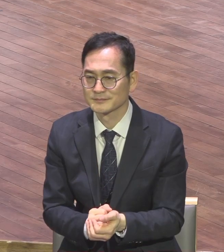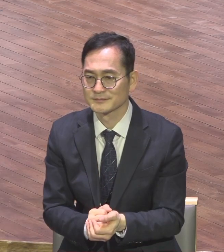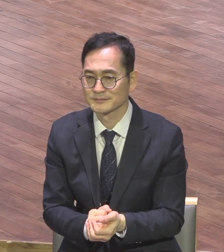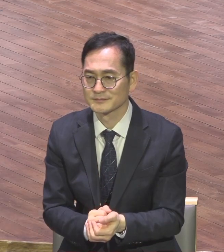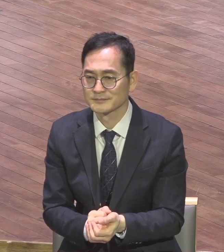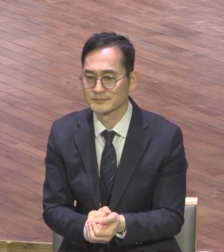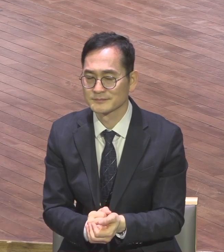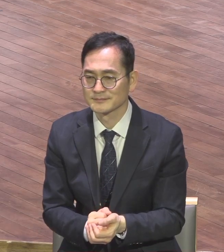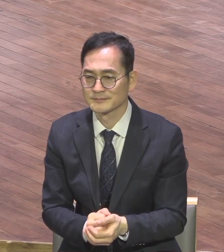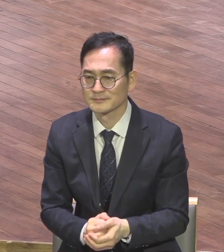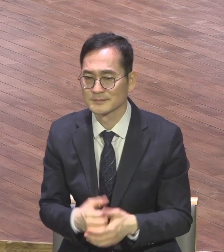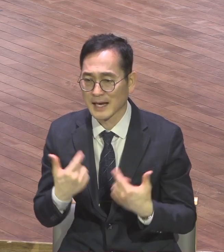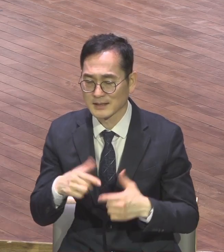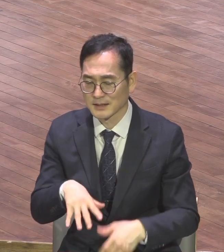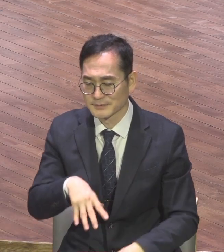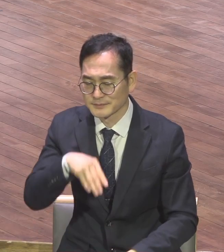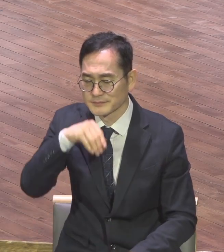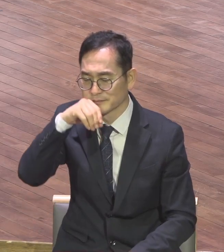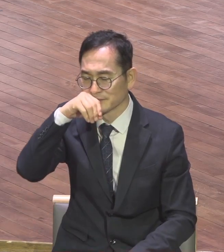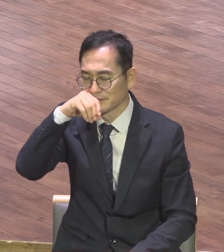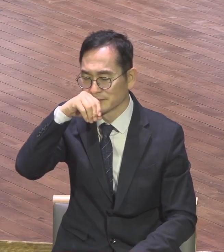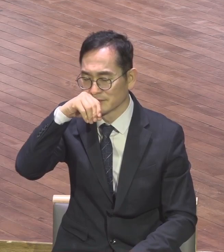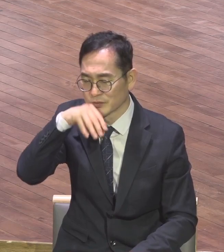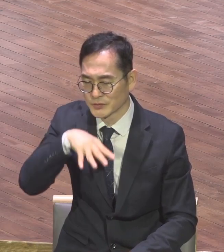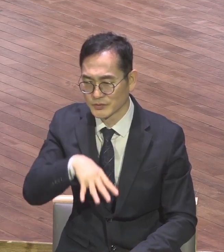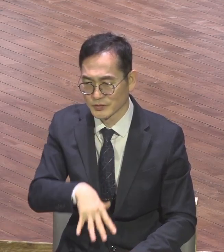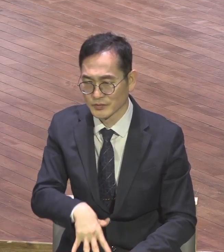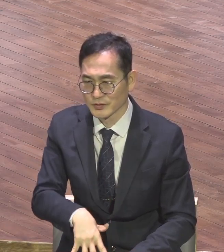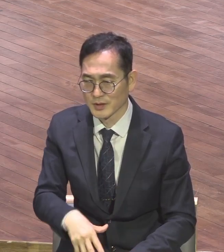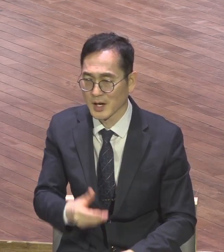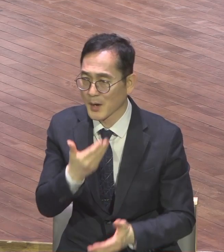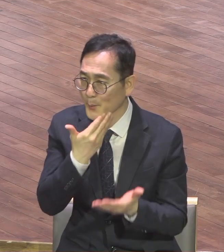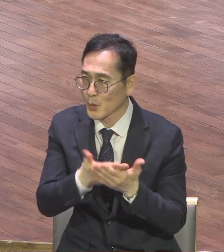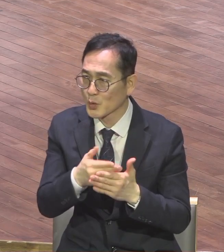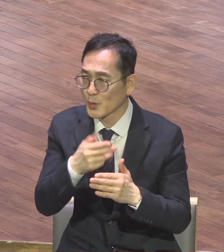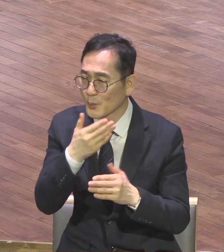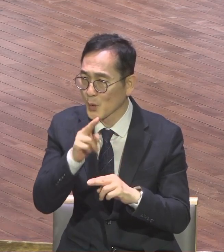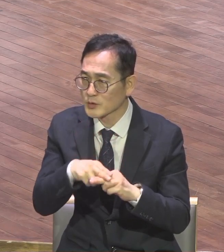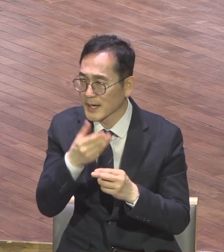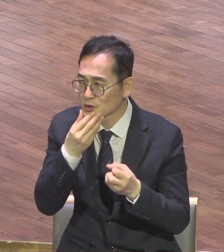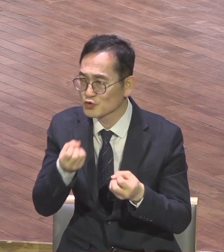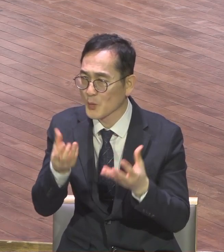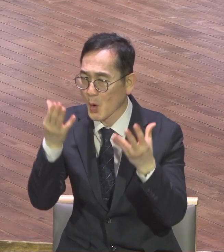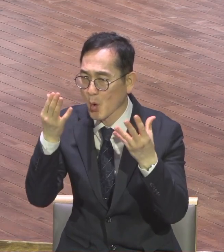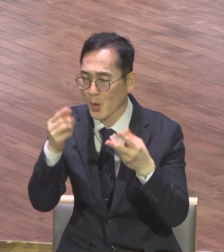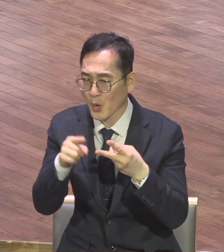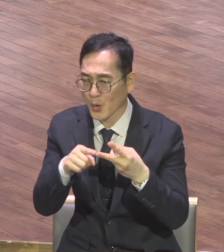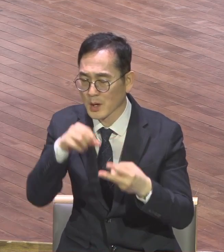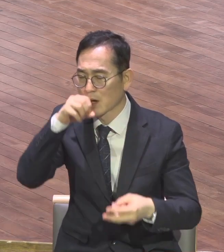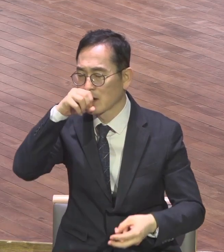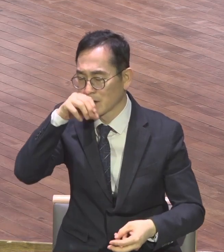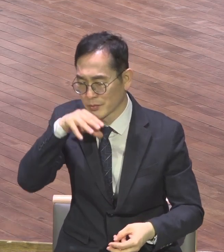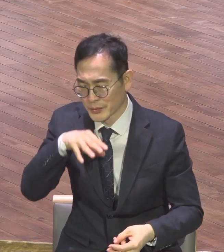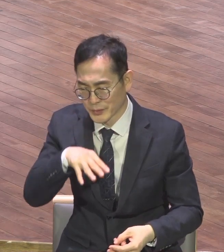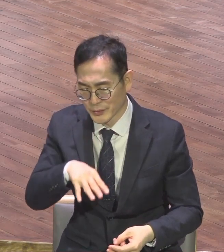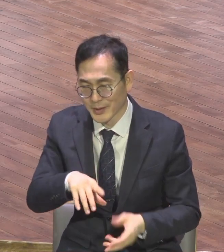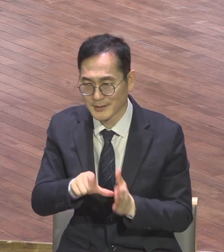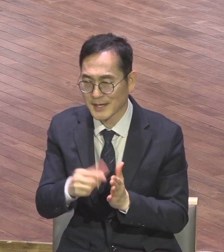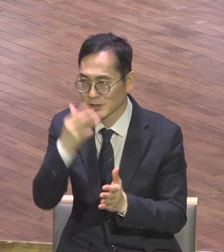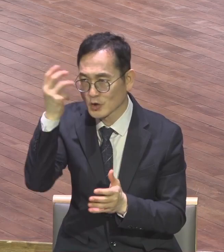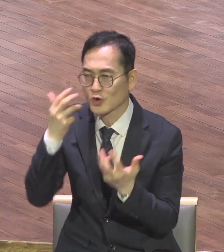날숨 성령 충만하여 주옵소서. 왔다 갔다. 그럼 질병도 치료되고 건강하지요.